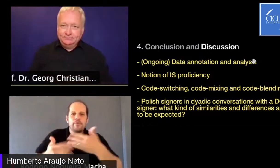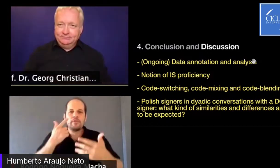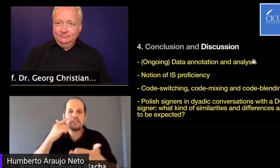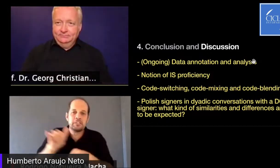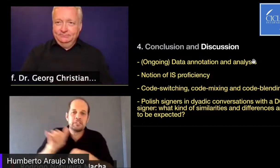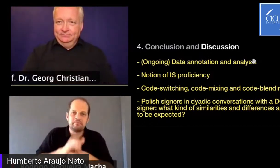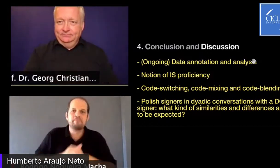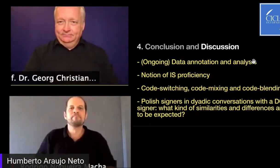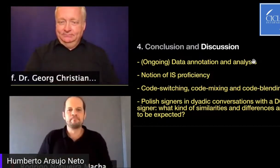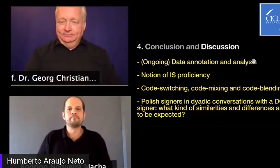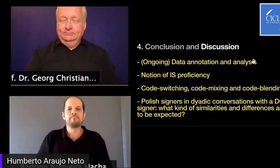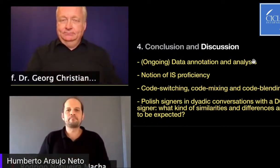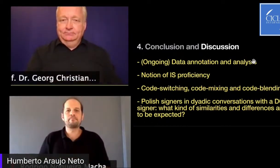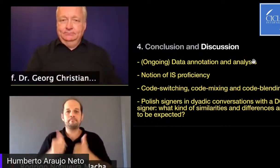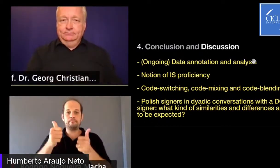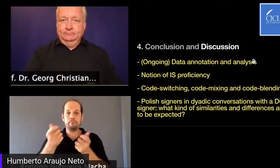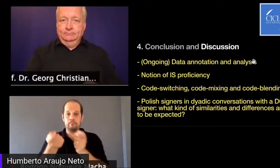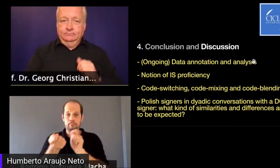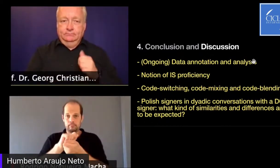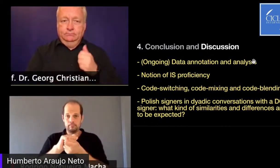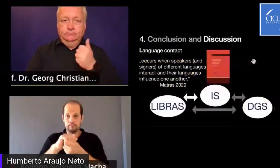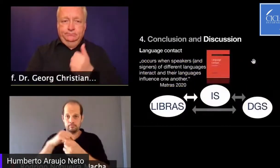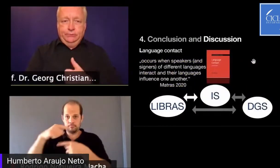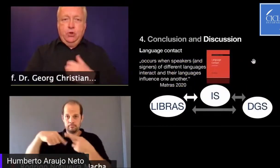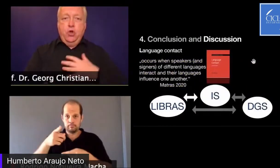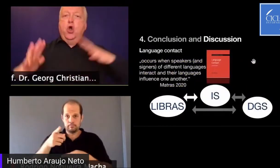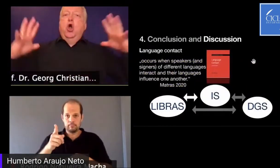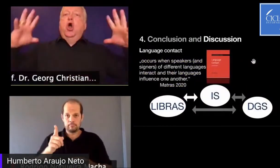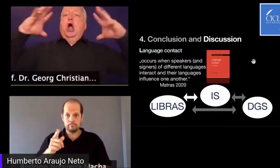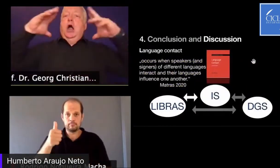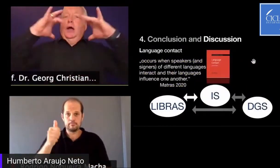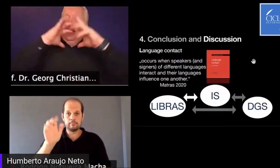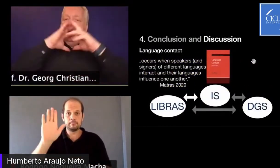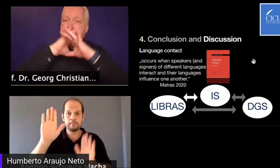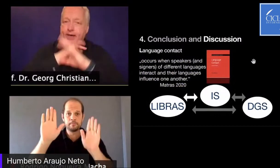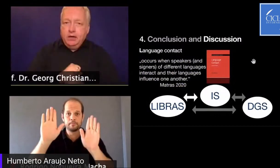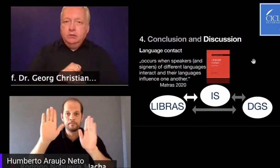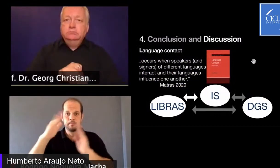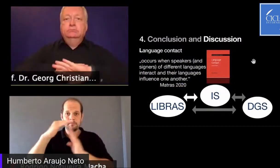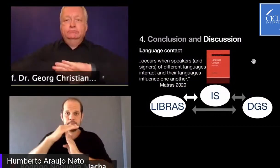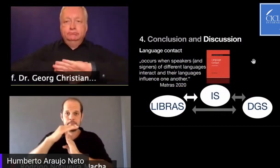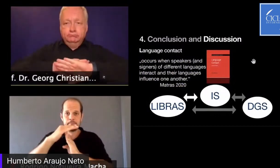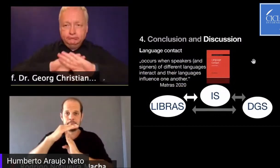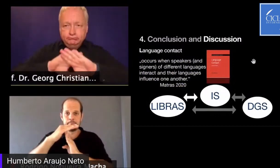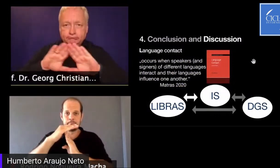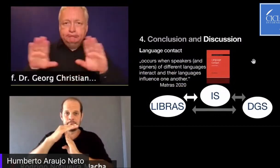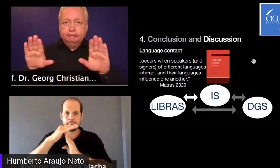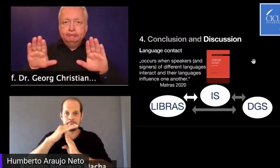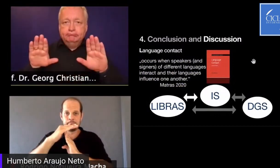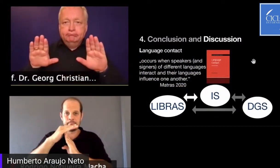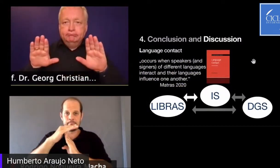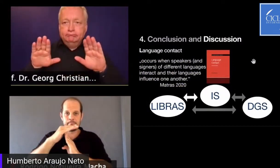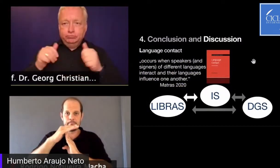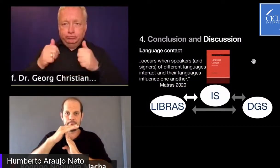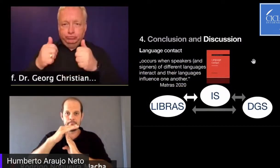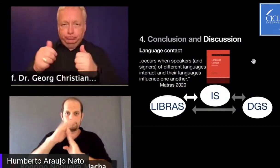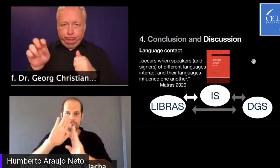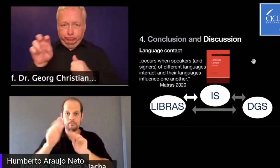contrário, adotar uma outra estratégia para a gente ver se os resultados.